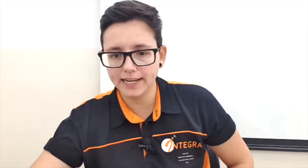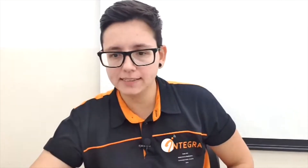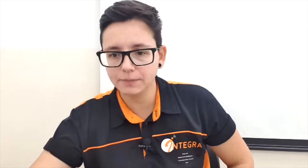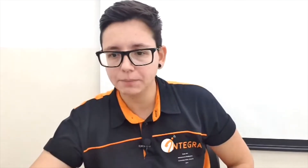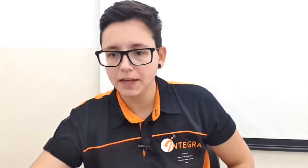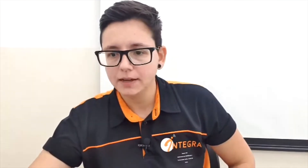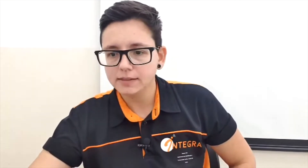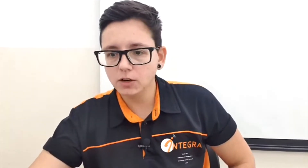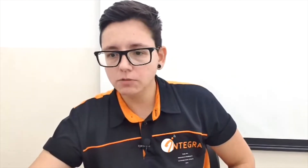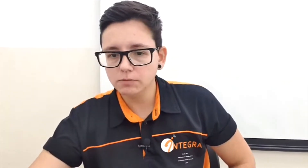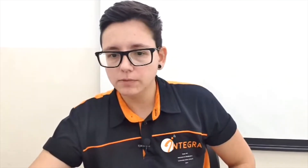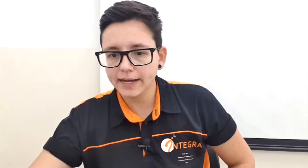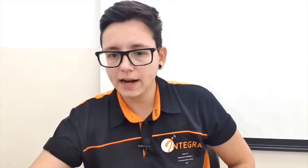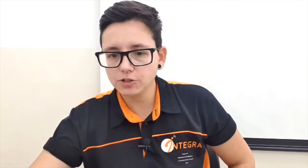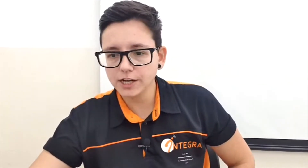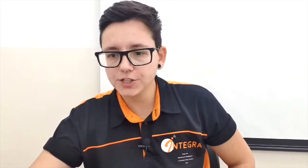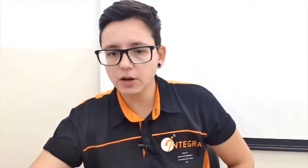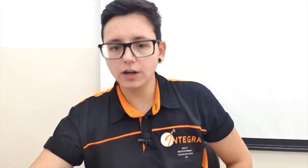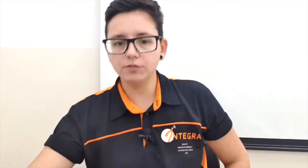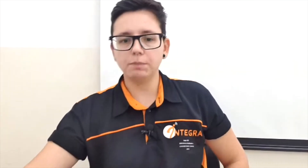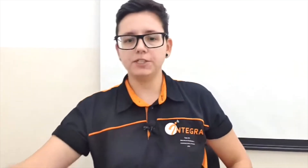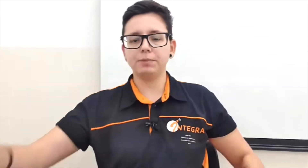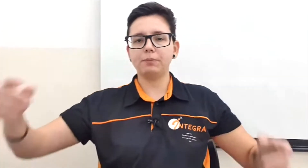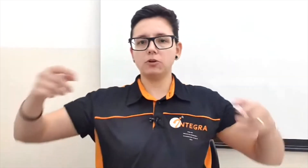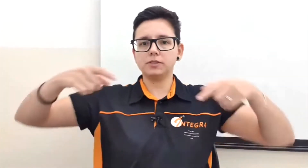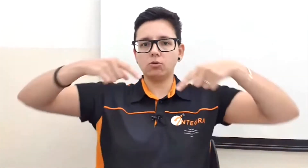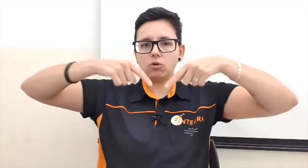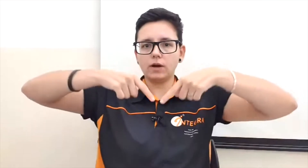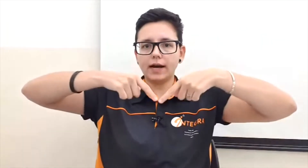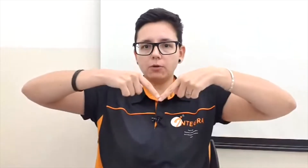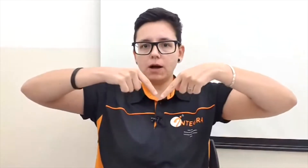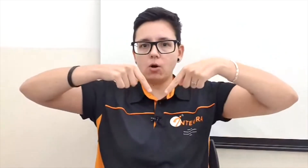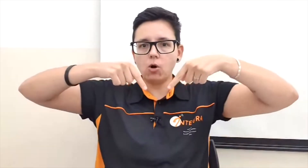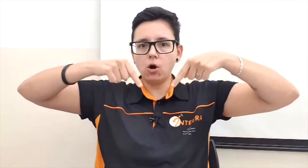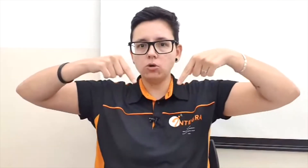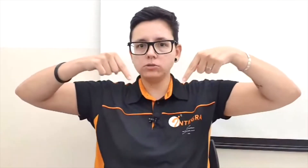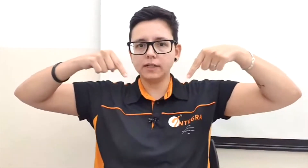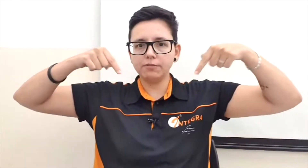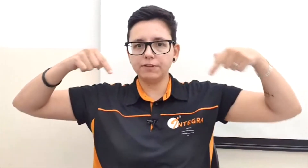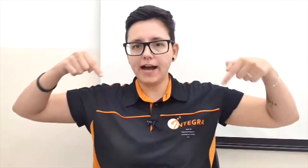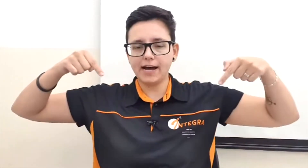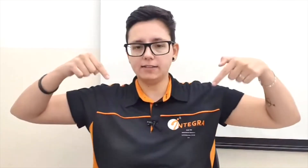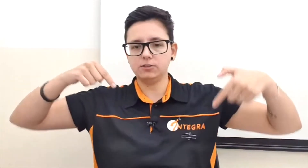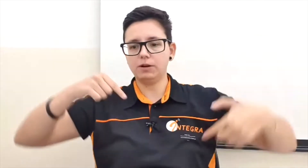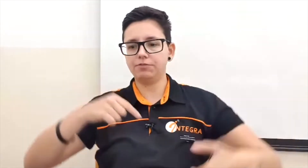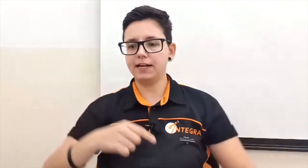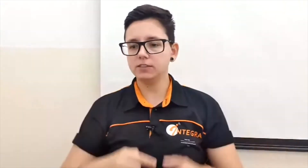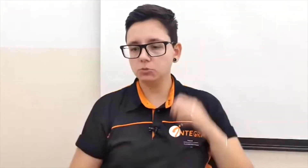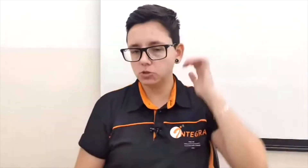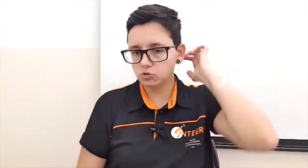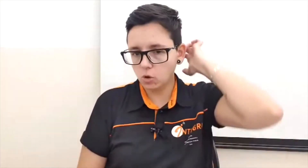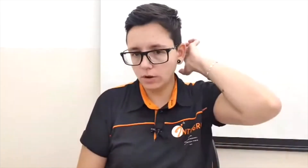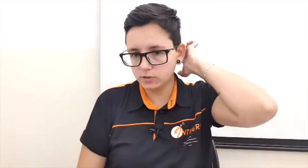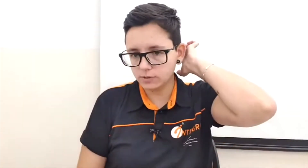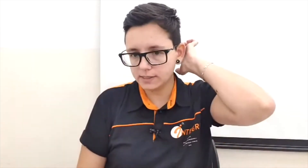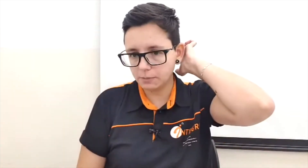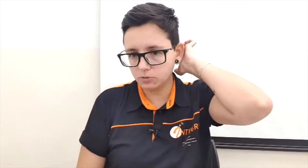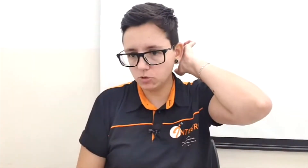beleza? Então, legal, gente. Agora eu vou pedir para a produção colocar uma outra frase, uma frase número 2, um exemplo 2,